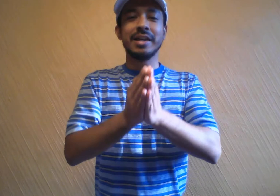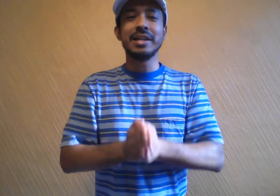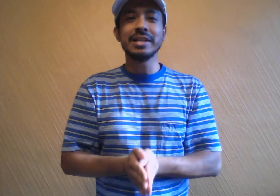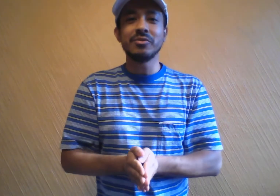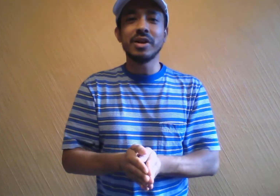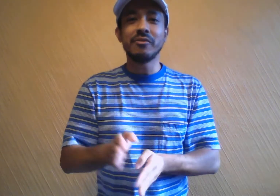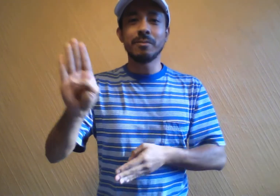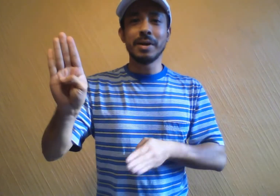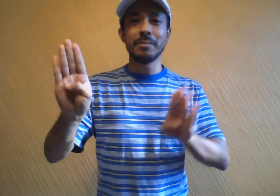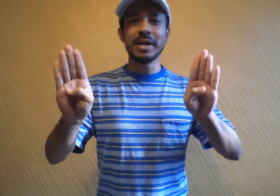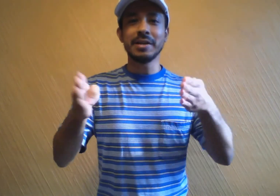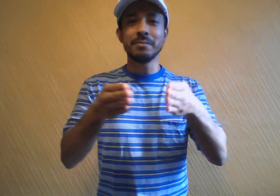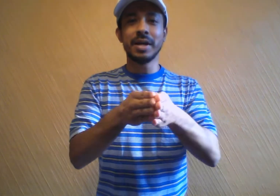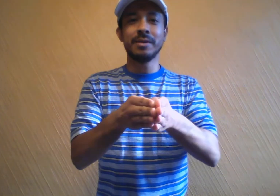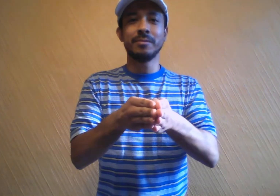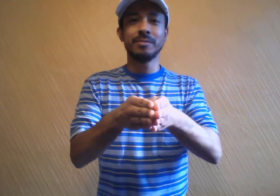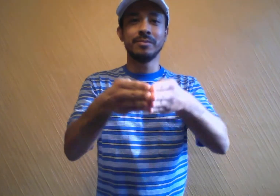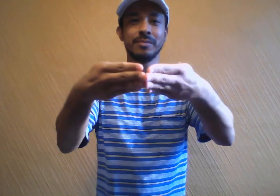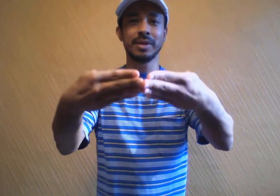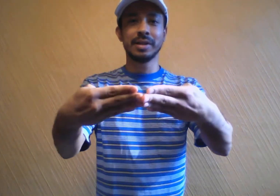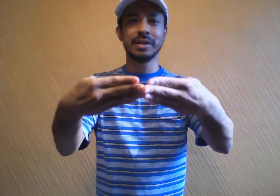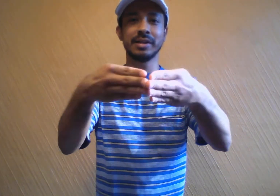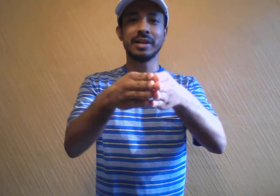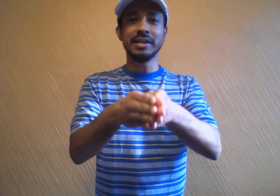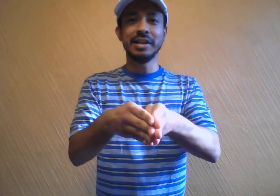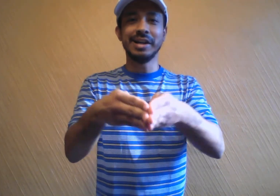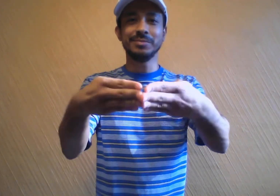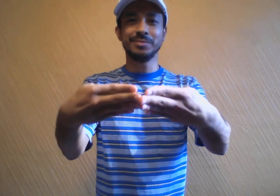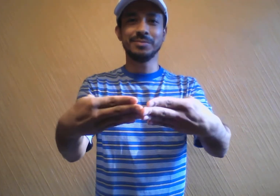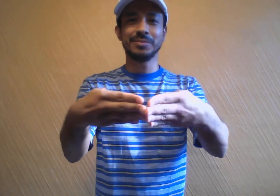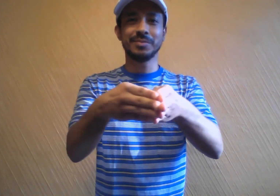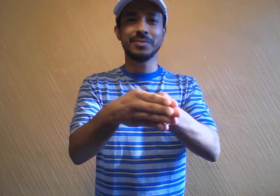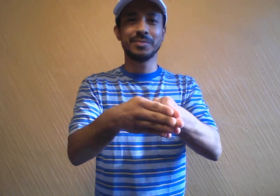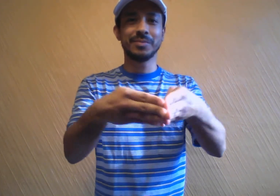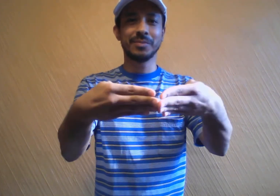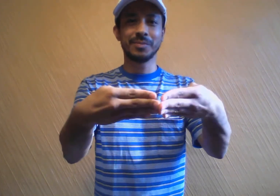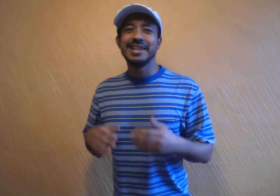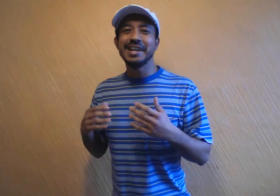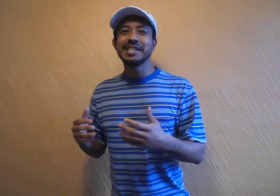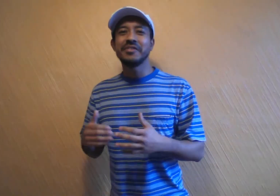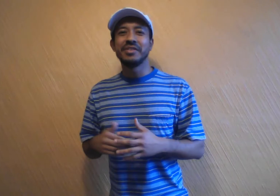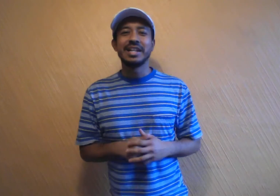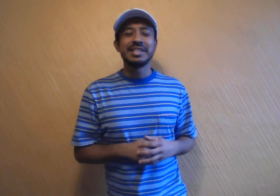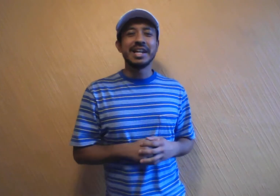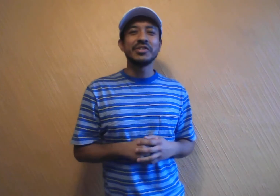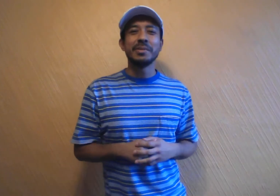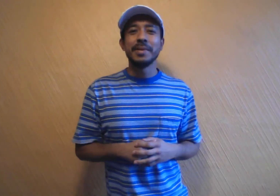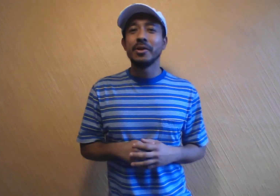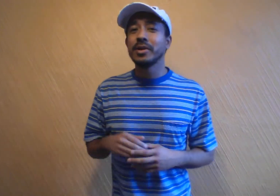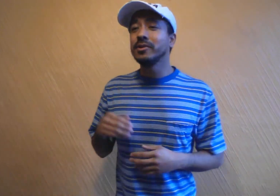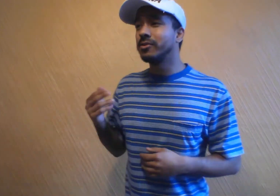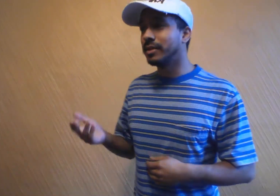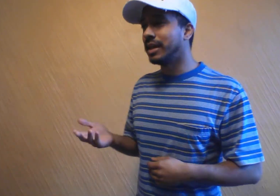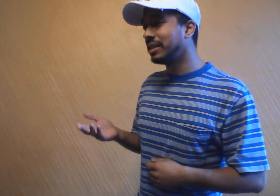Y la segunda forma en B y en B. Cartera. Y antes de finalizar con el video, quiero recordarles